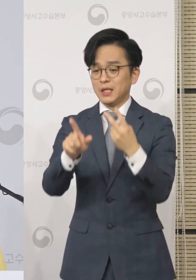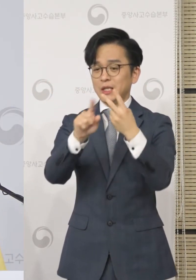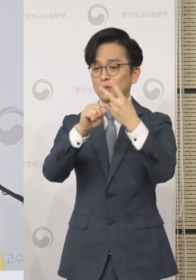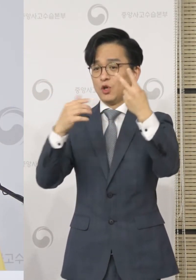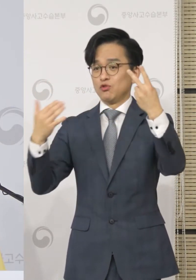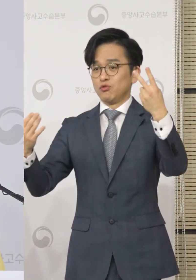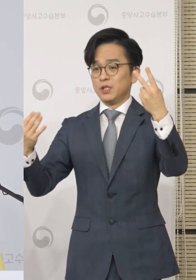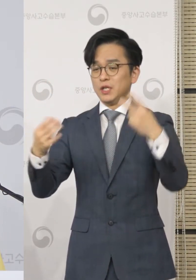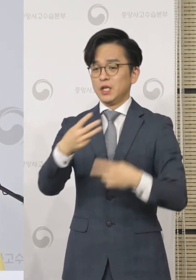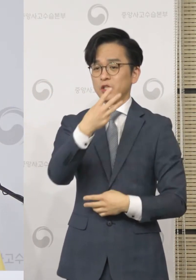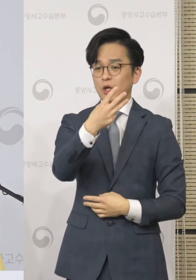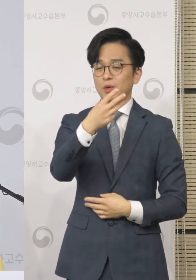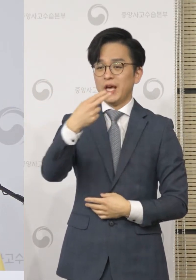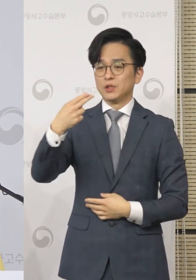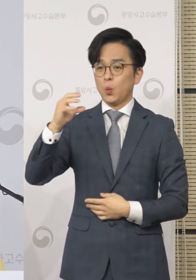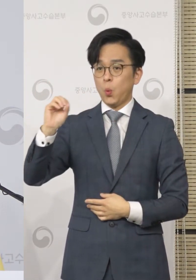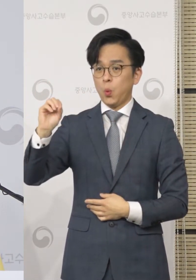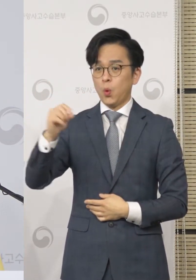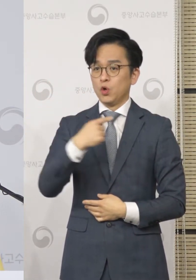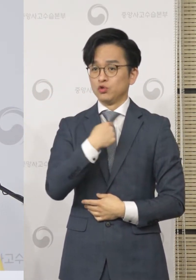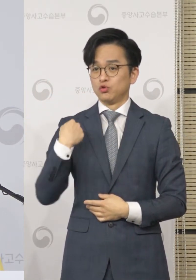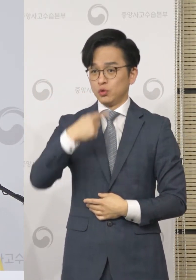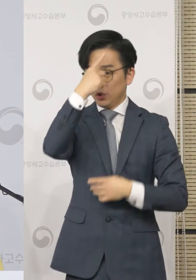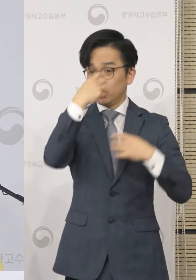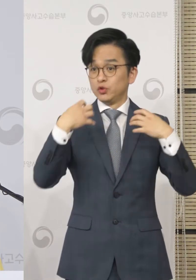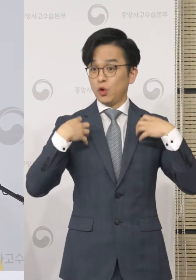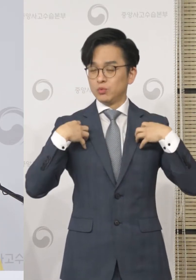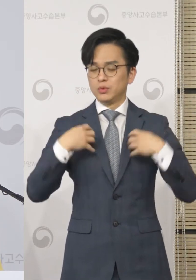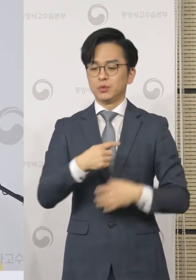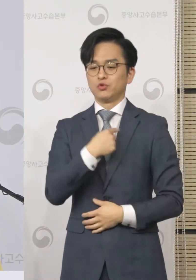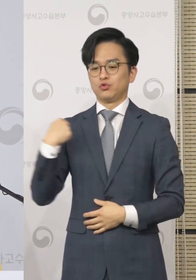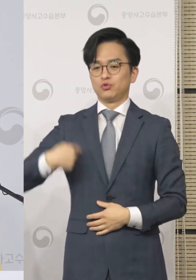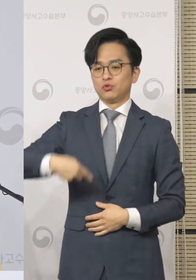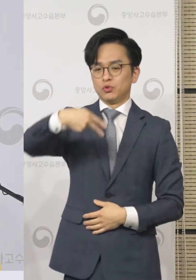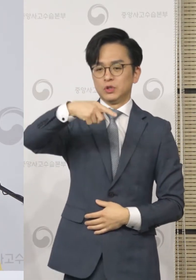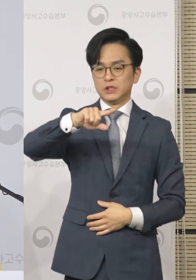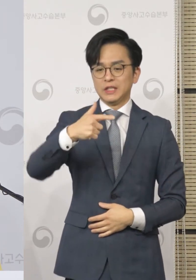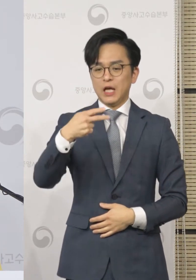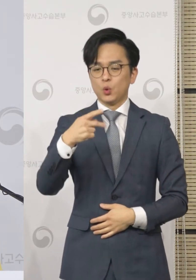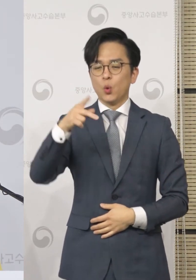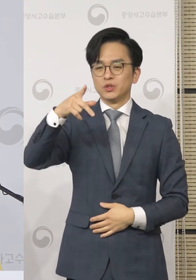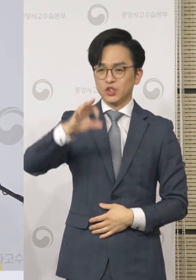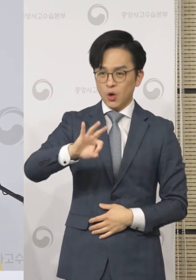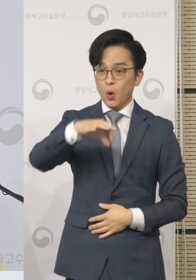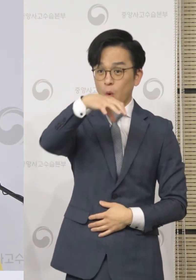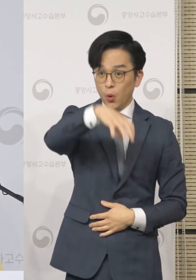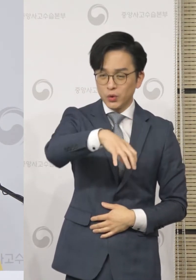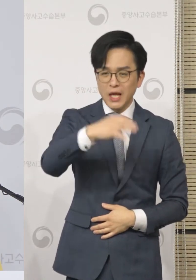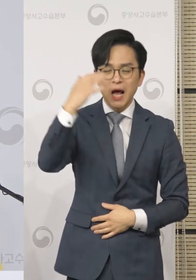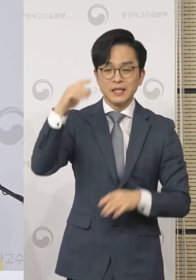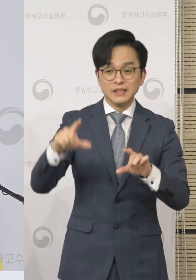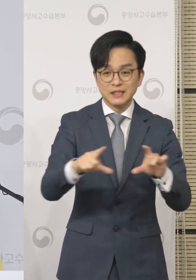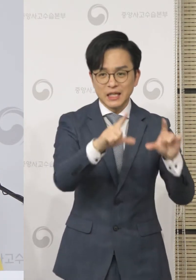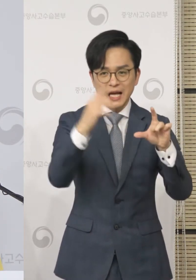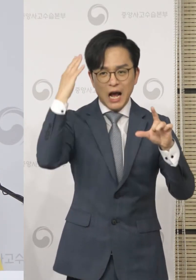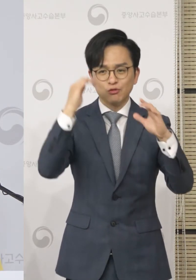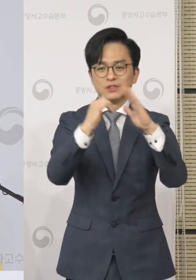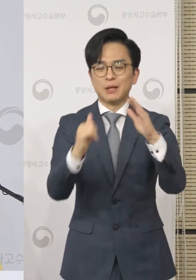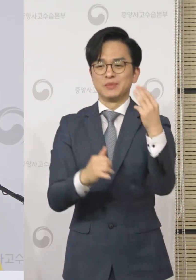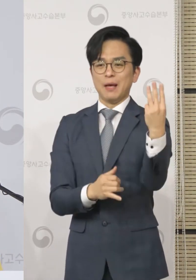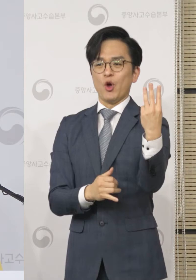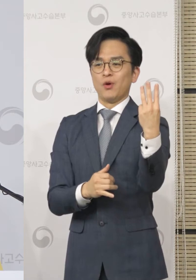2월 9일 WHO와 중국 정부는 중국 산동성 지닝시에 체류 중인 우리 국민